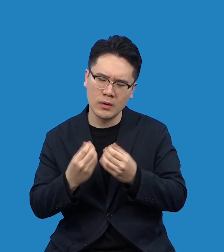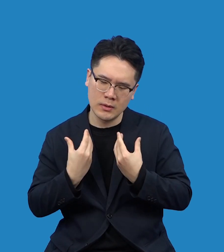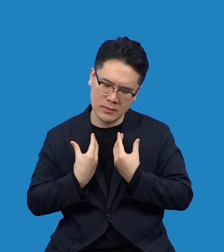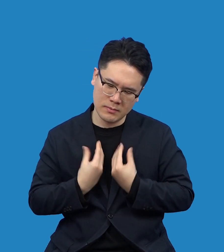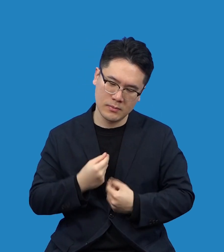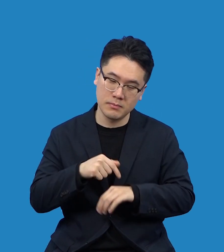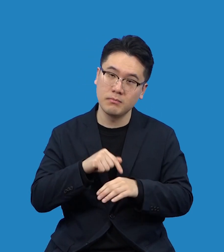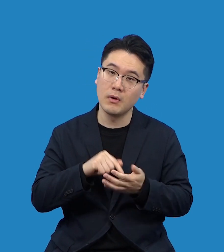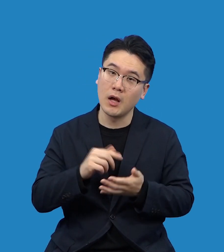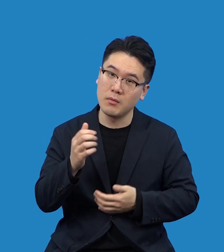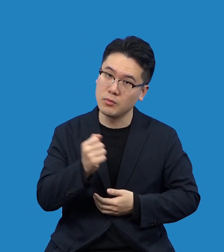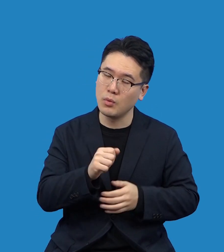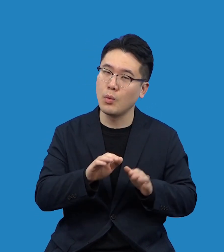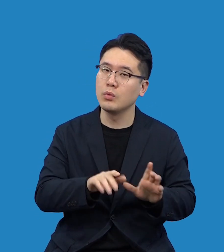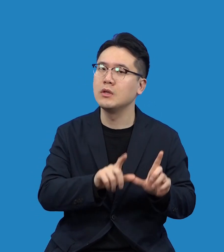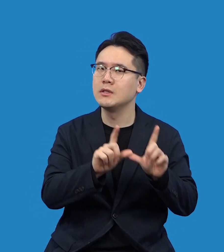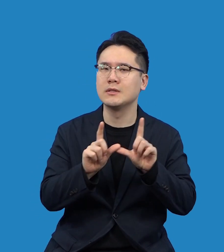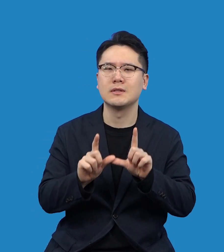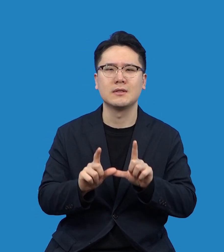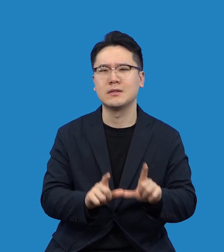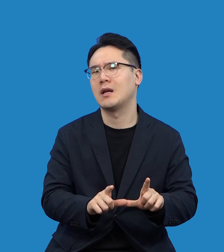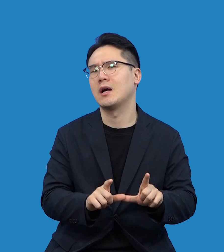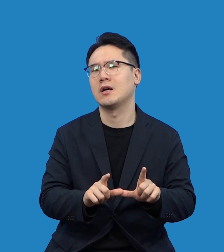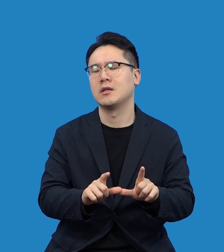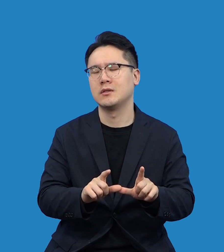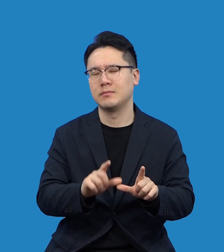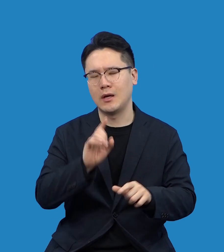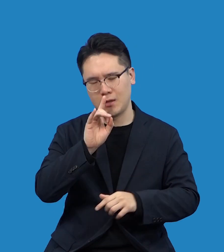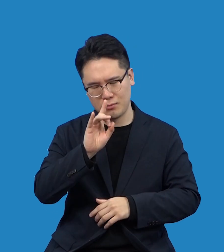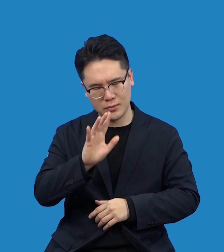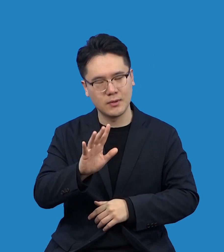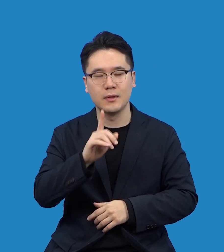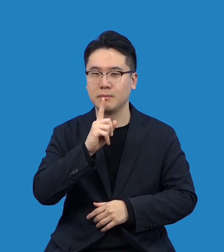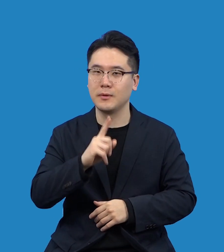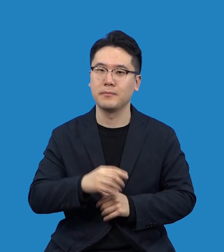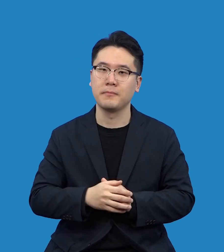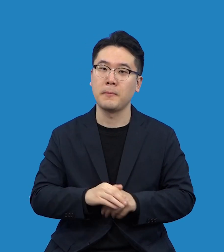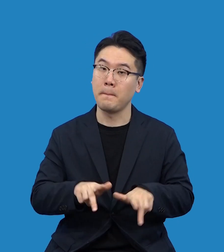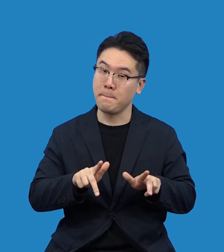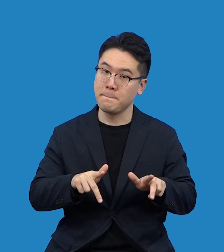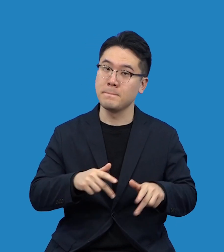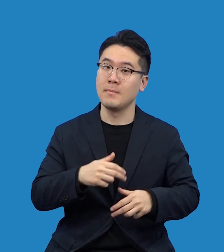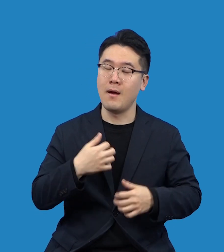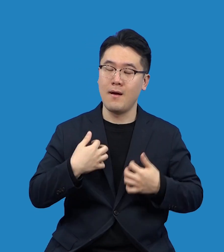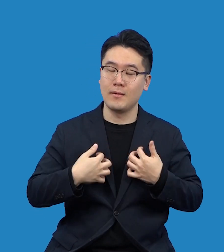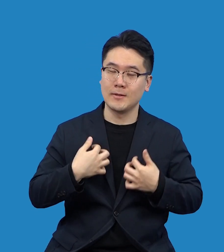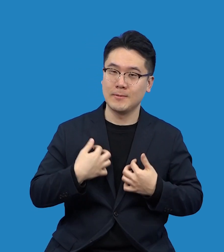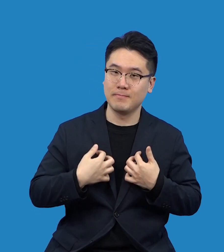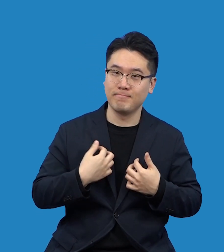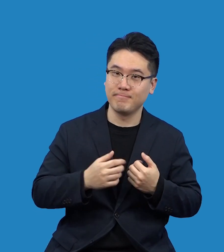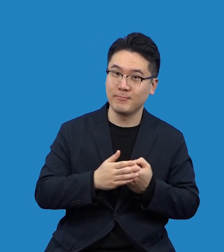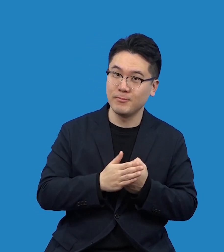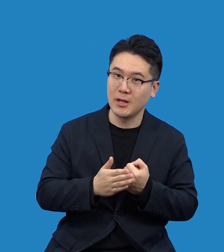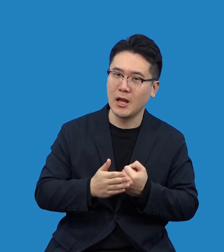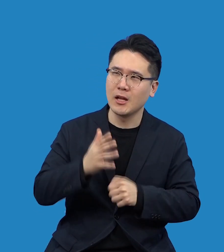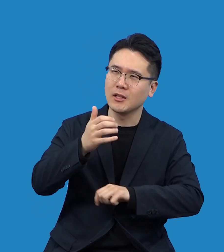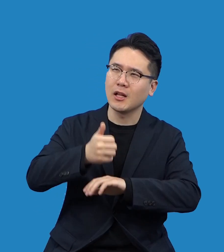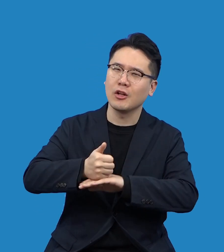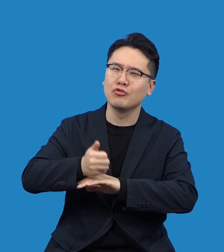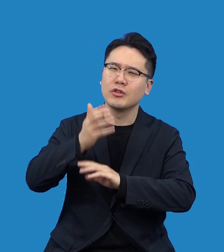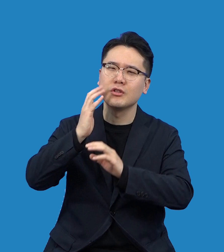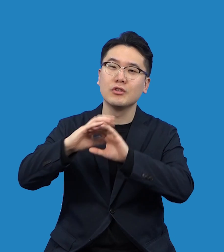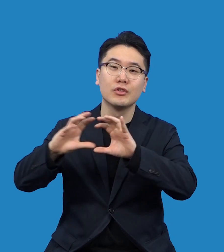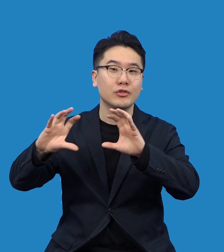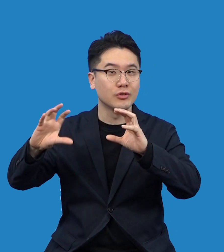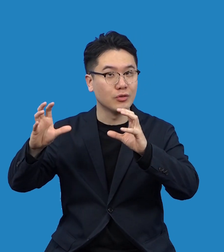없다는 말씀 아니에요. 지금 기쁘다고 해서 그 기쁨이 그때에도 지속되는 기쁨이 될 수